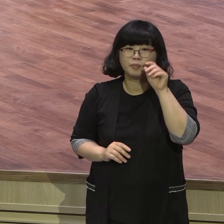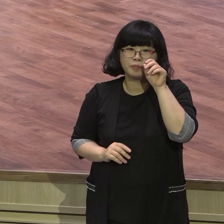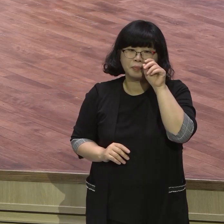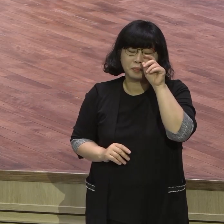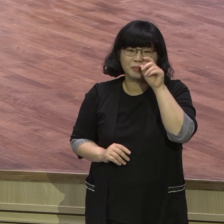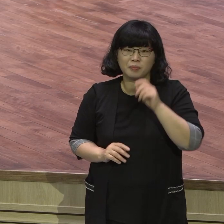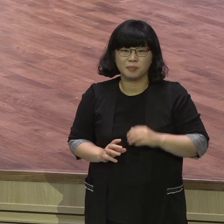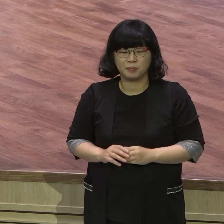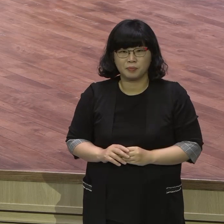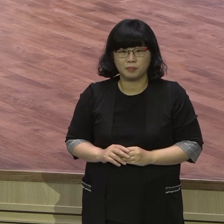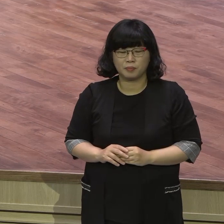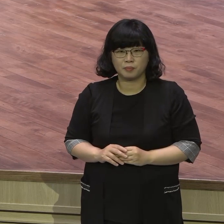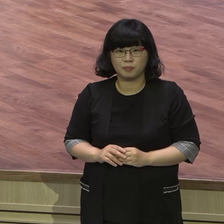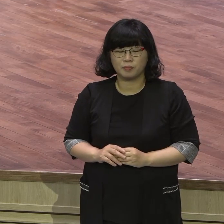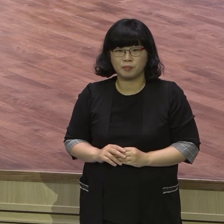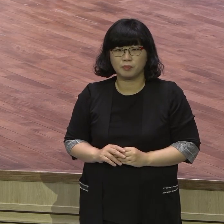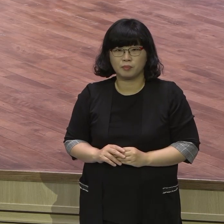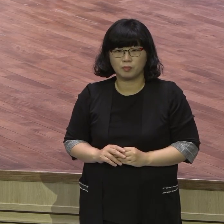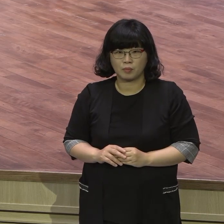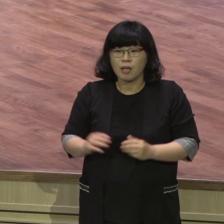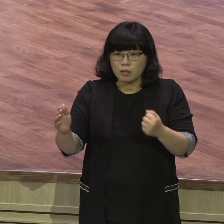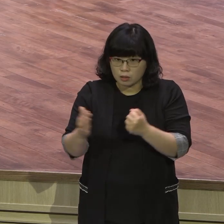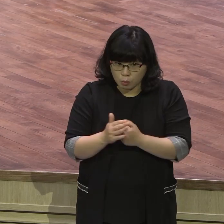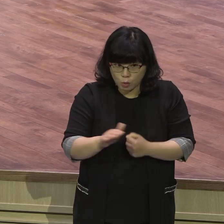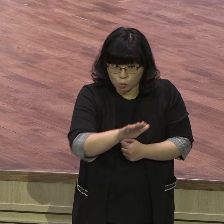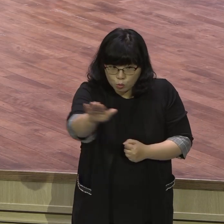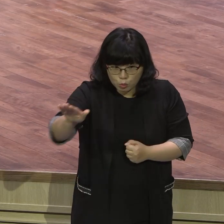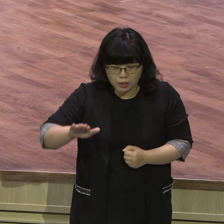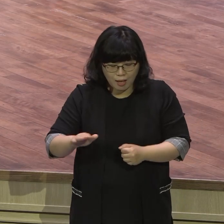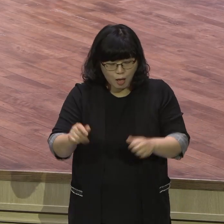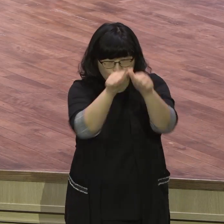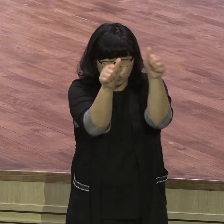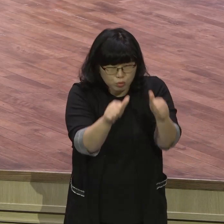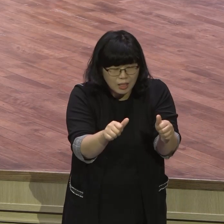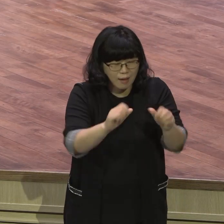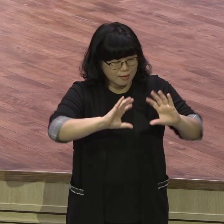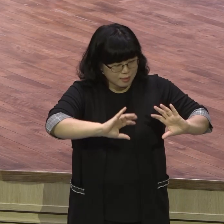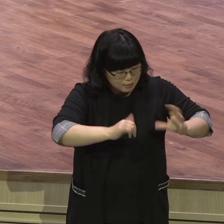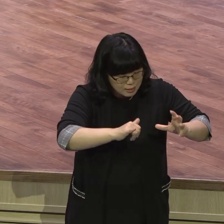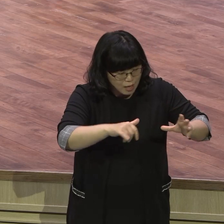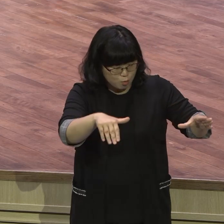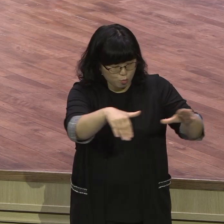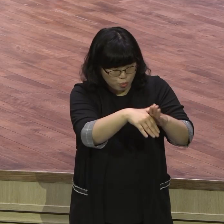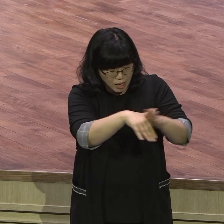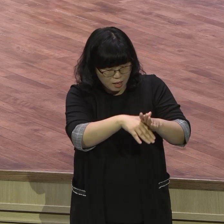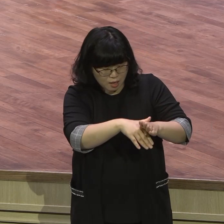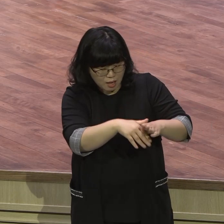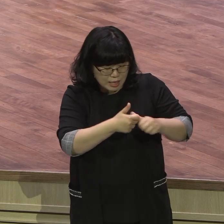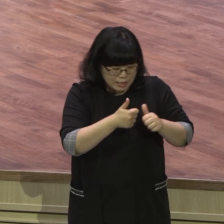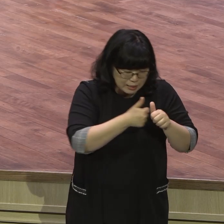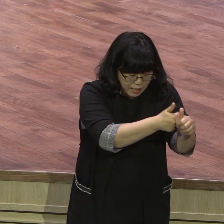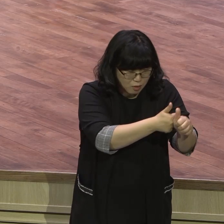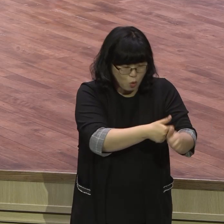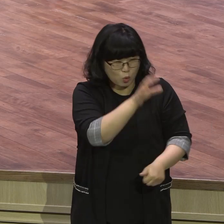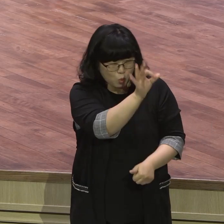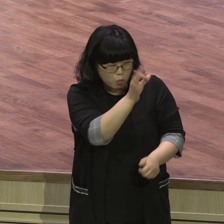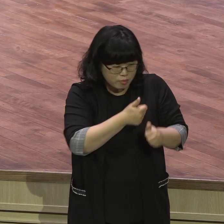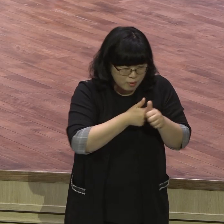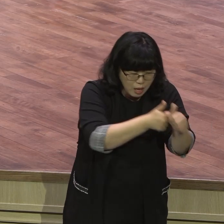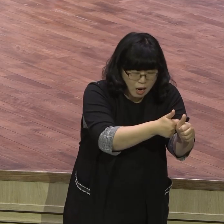분명히 하나님 편에 있어야 됩니다 세상 편이 아니요 물증 편이